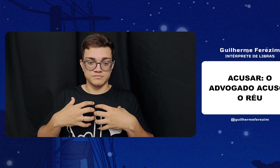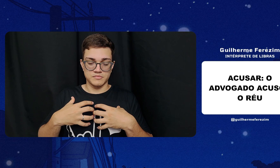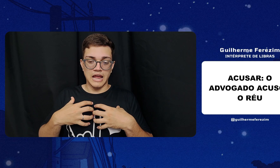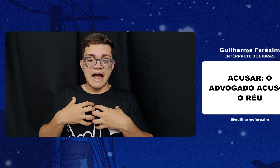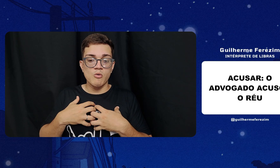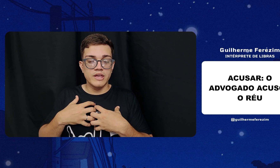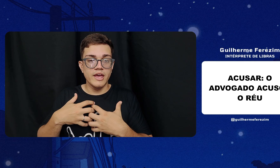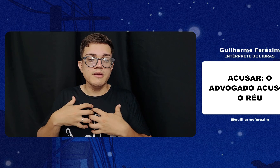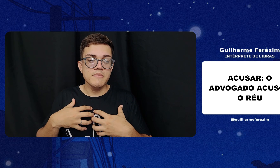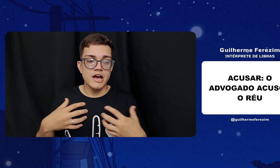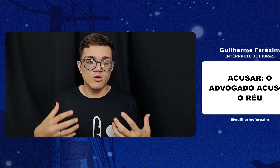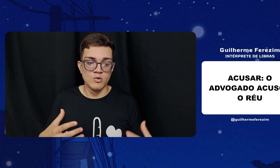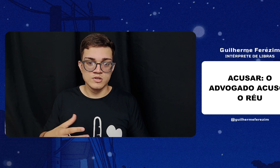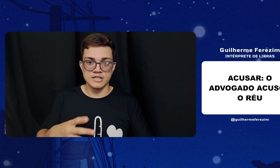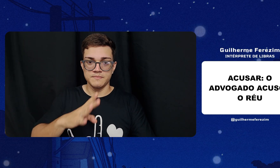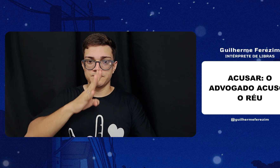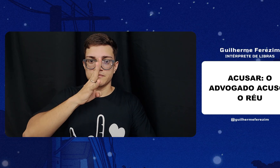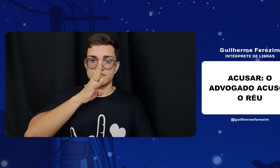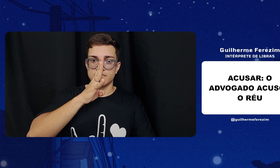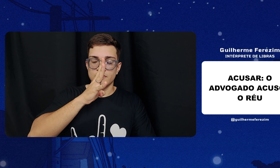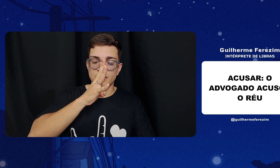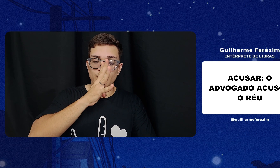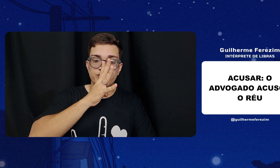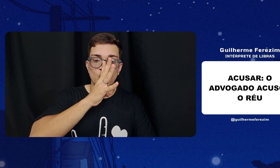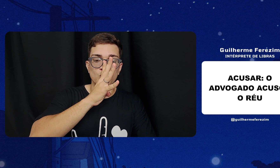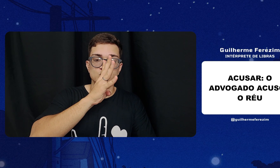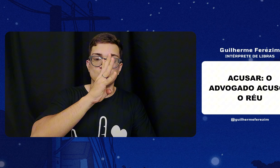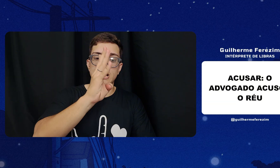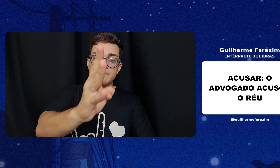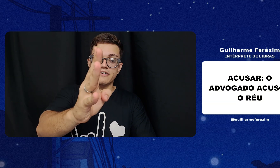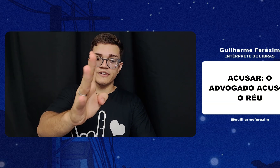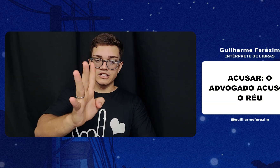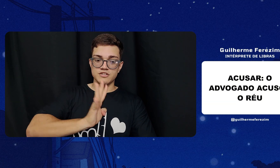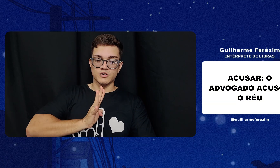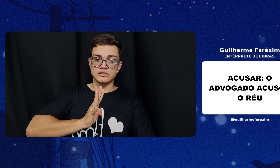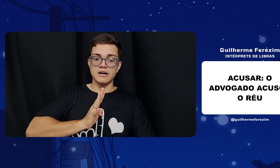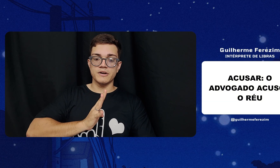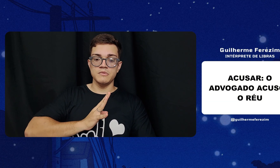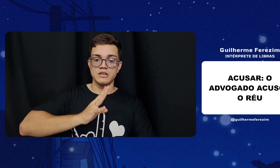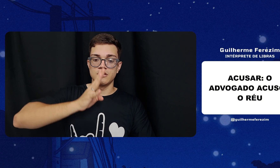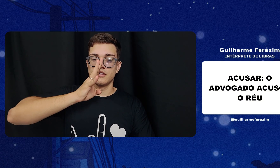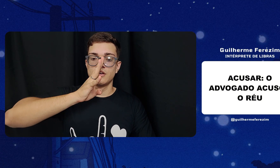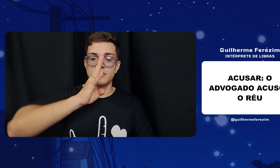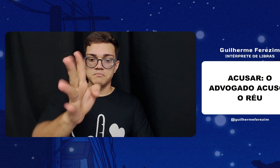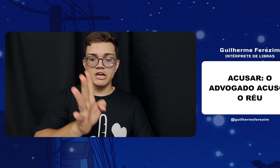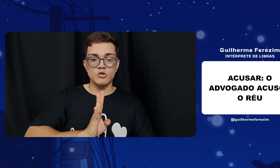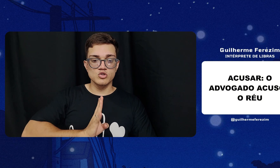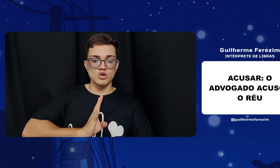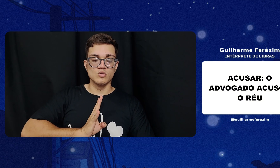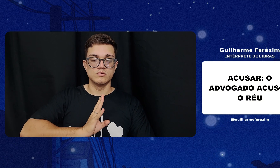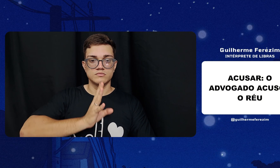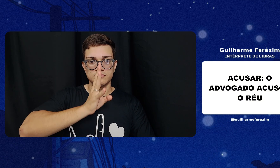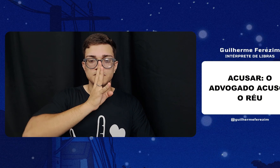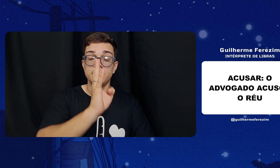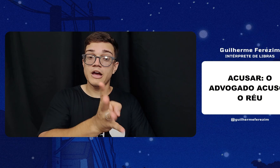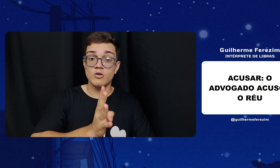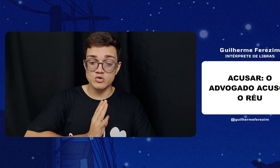quando alguém me acusa, eu vou jogar pra frente e voltar pra mim. Me